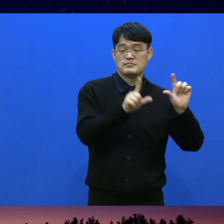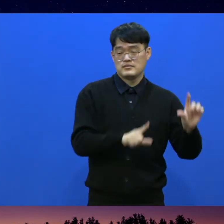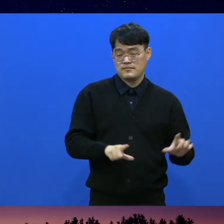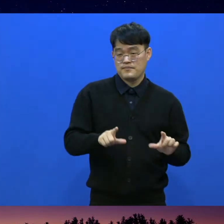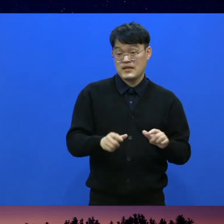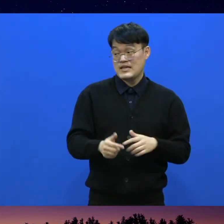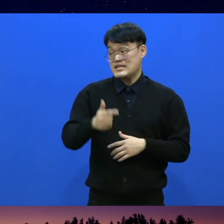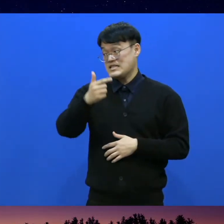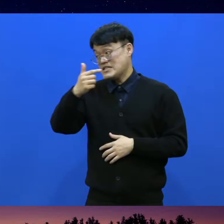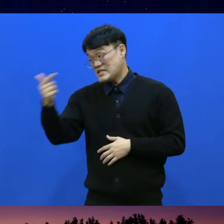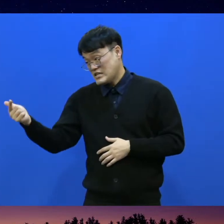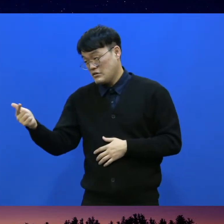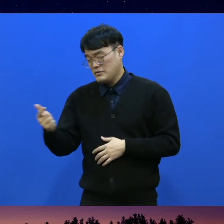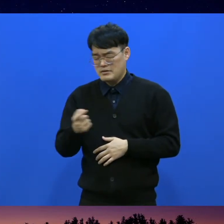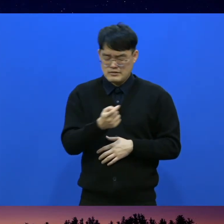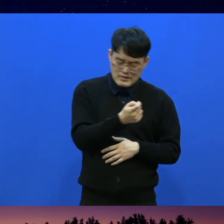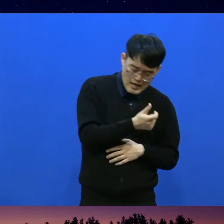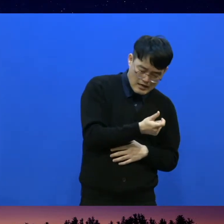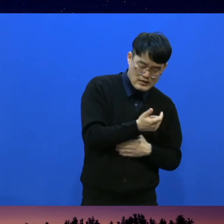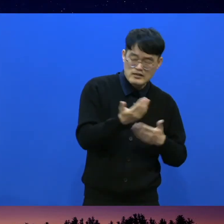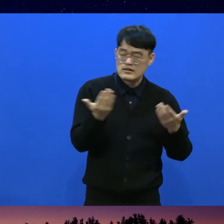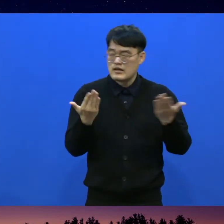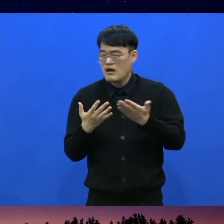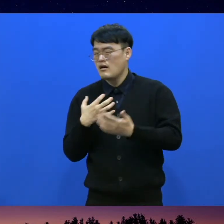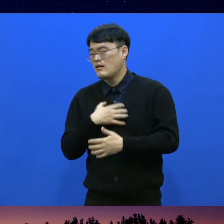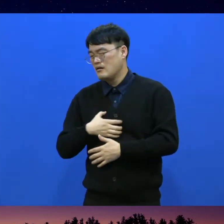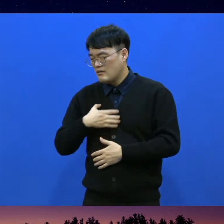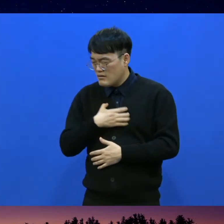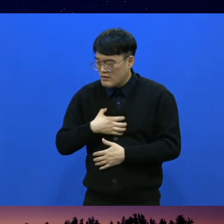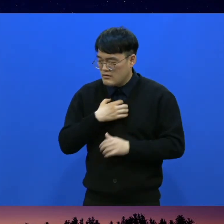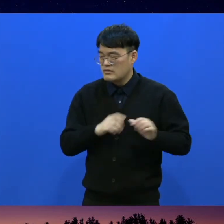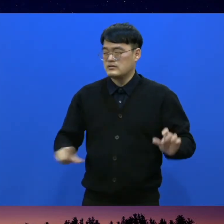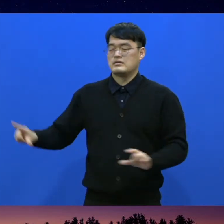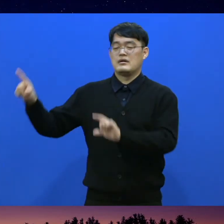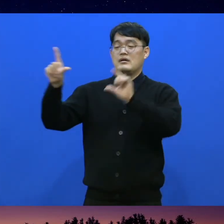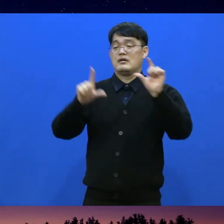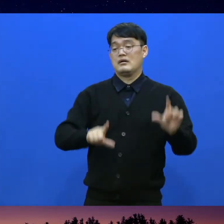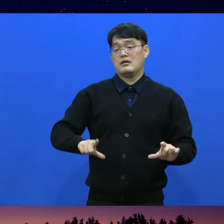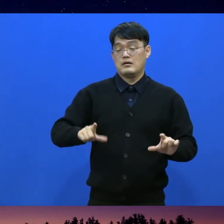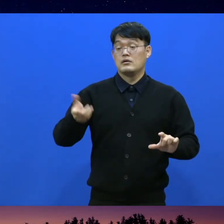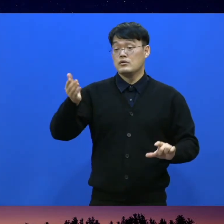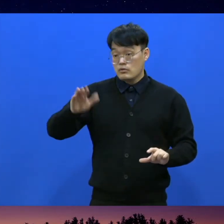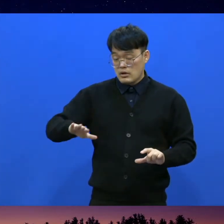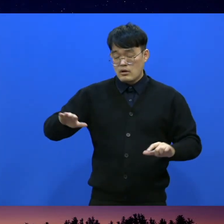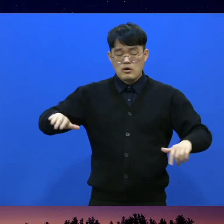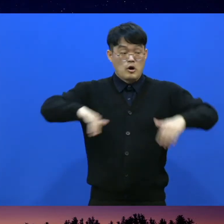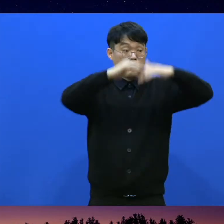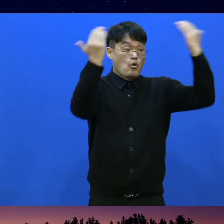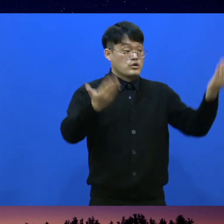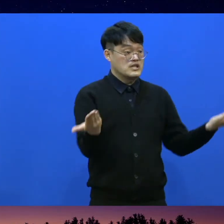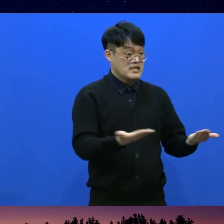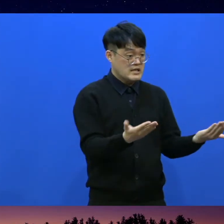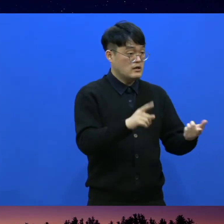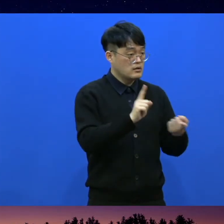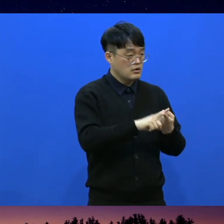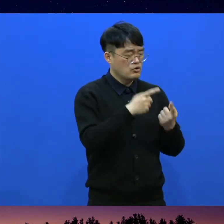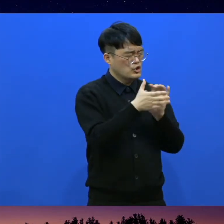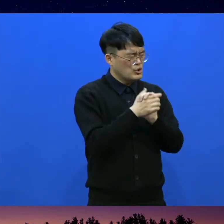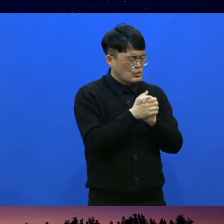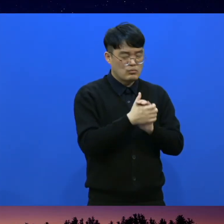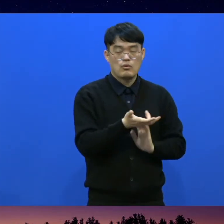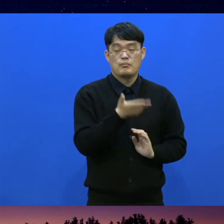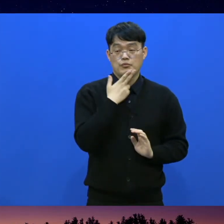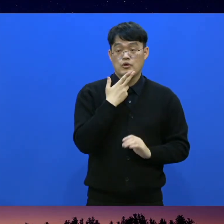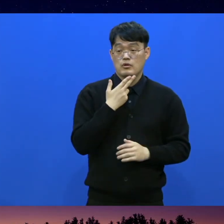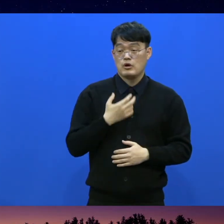크고 작은 일들에 대해서 염려를 합니다. 그런데 모든 일에 대해서는 기도를 하지 않아요. 염려는 매우